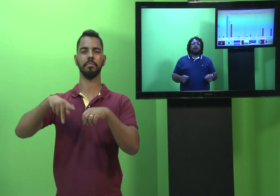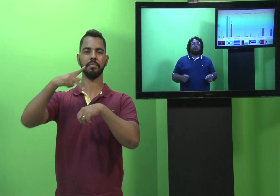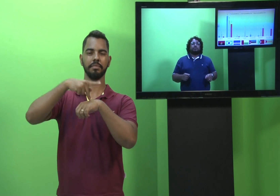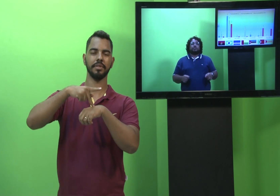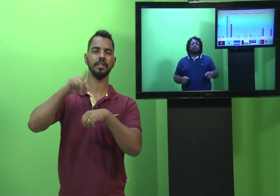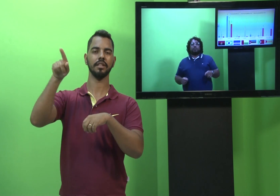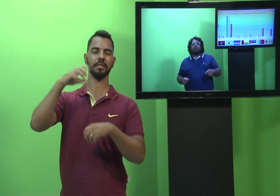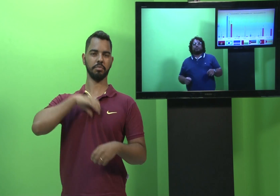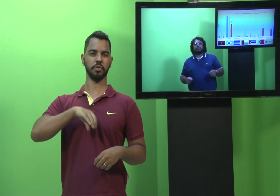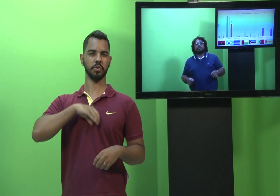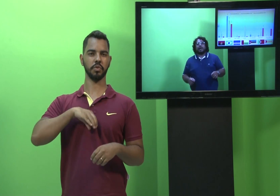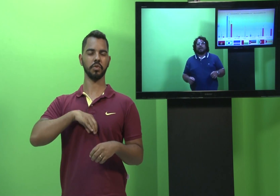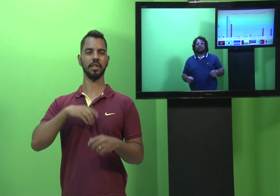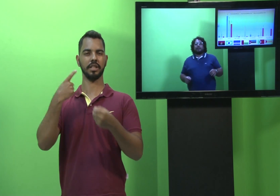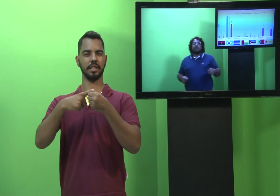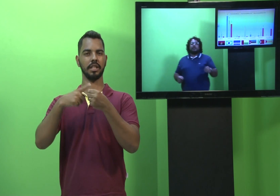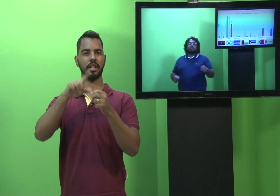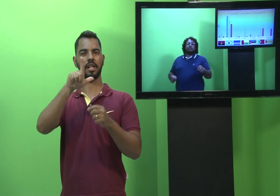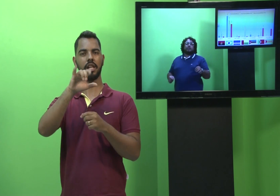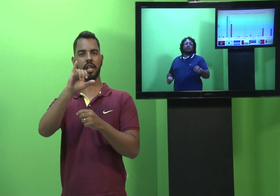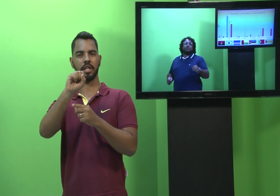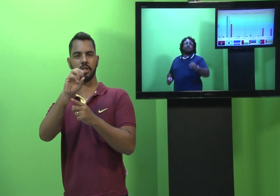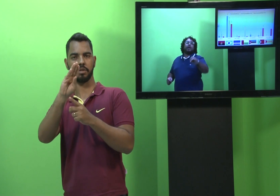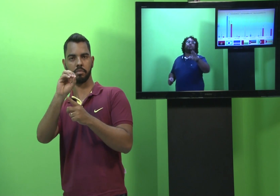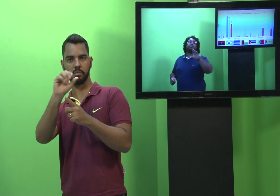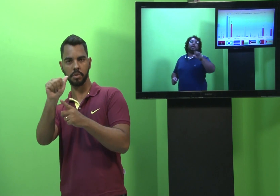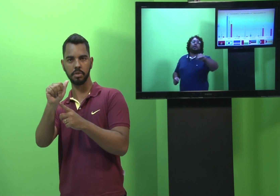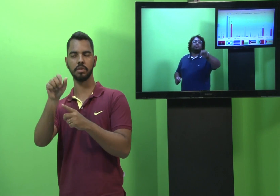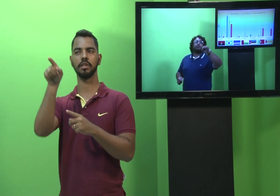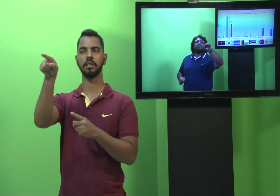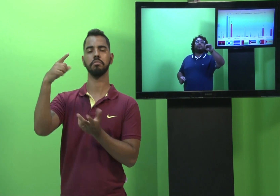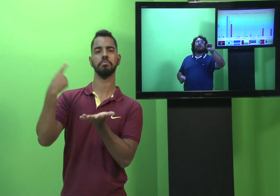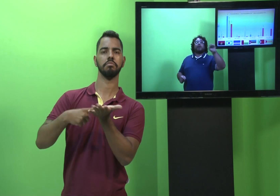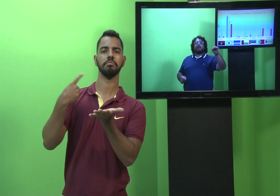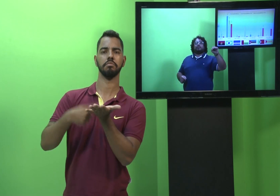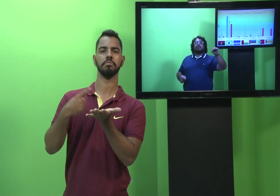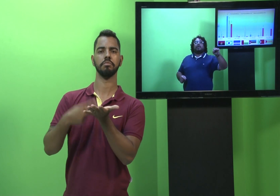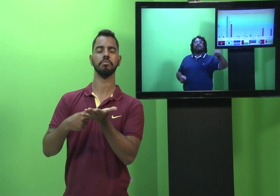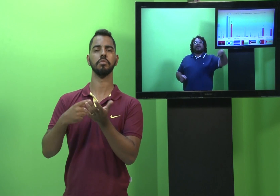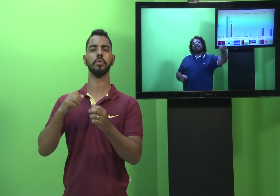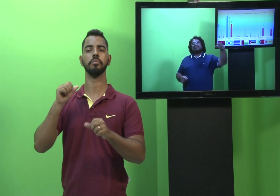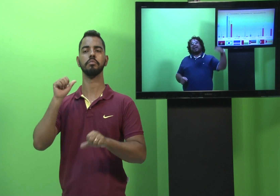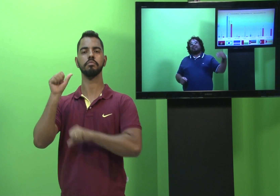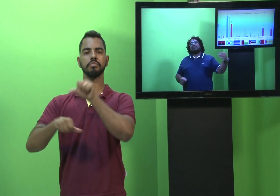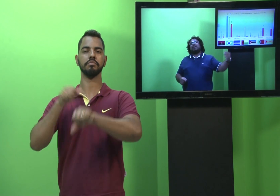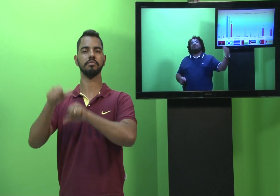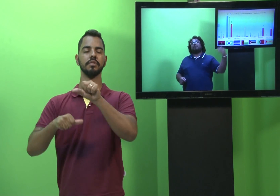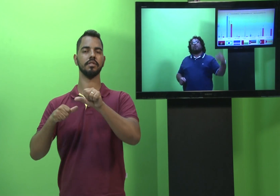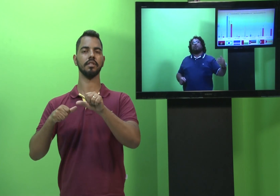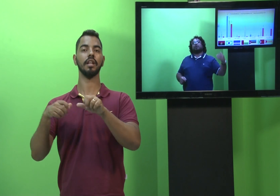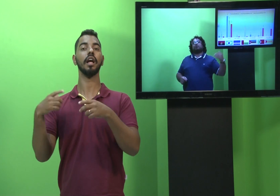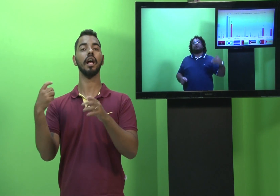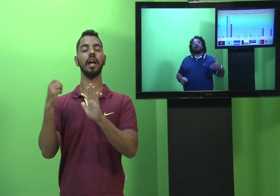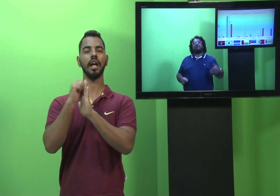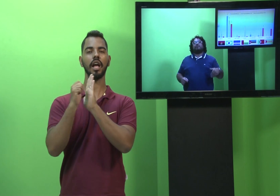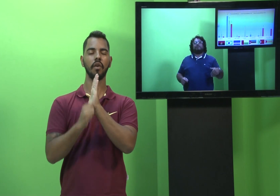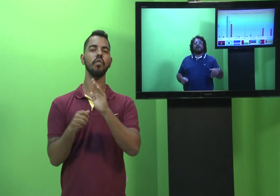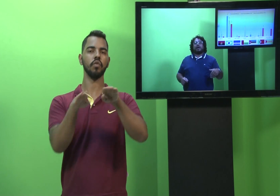ocasião, estipulou-se data de 1º de janeiro de 94 para a entrada em vigor da ortografia